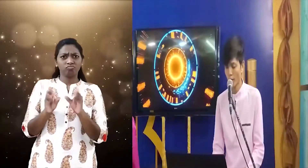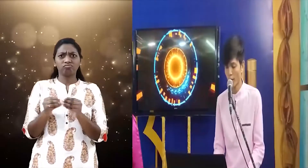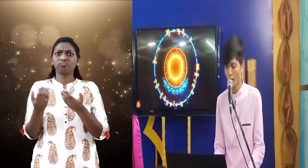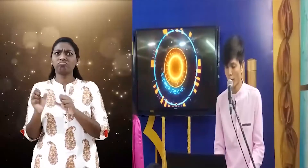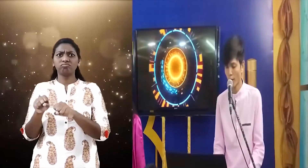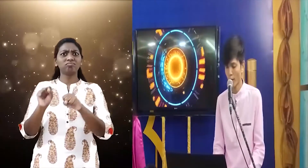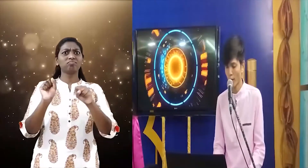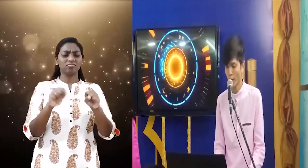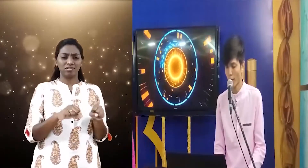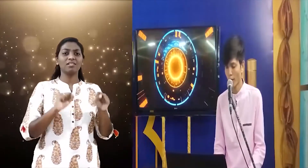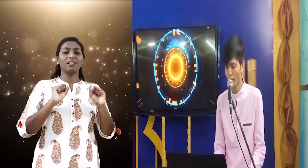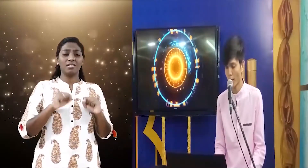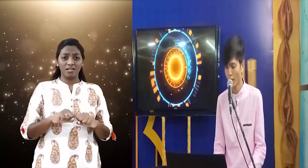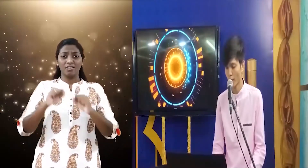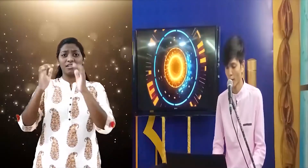समाधान